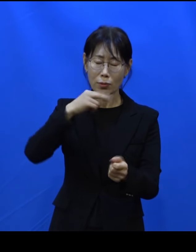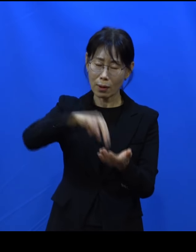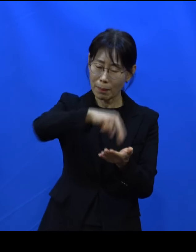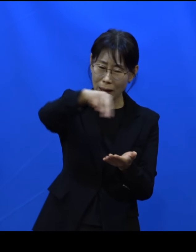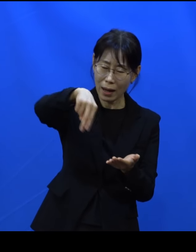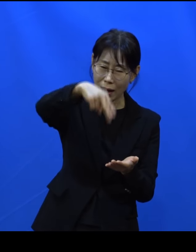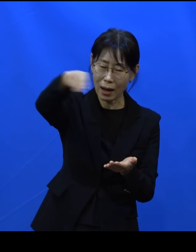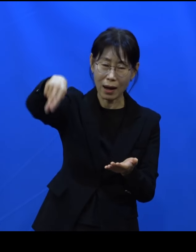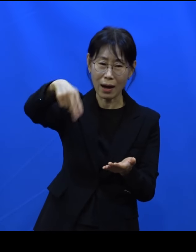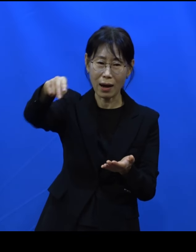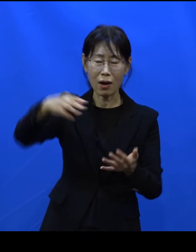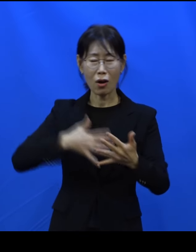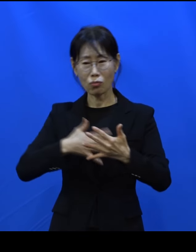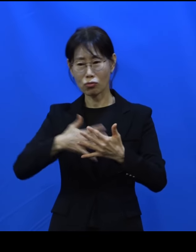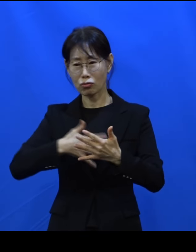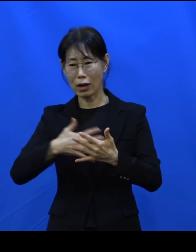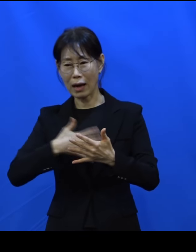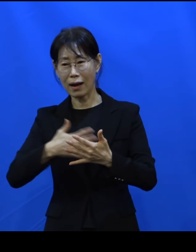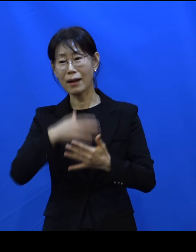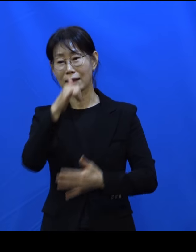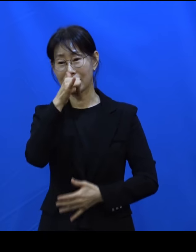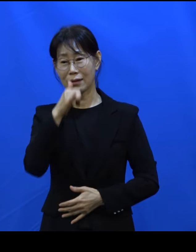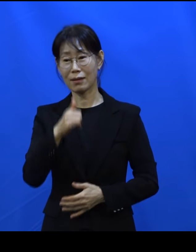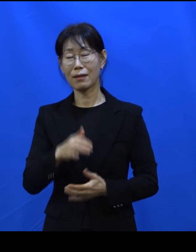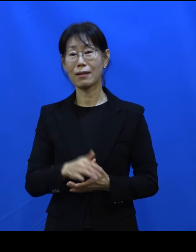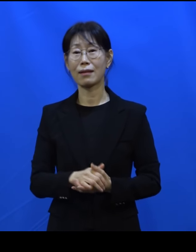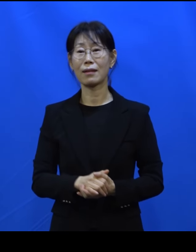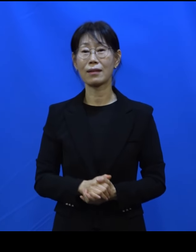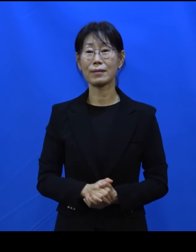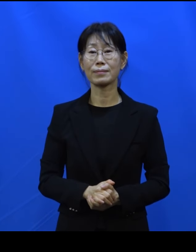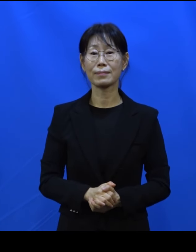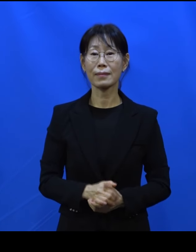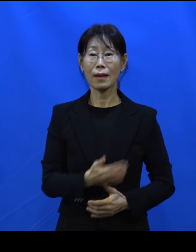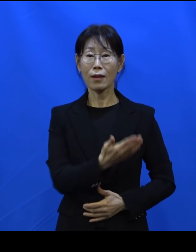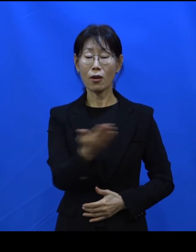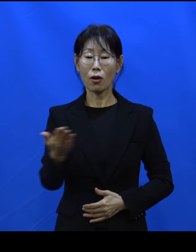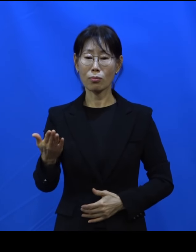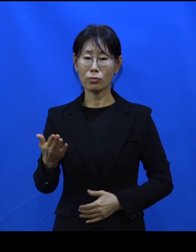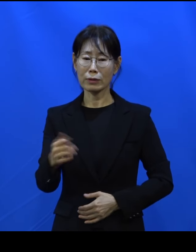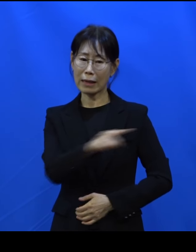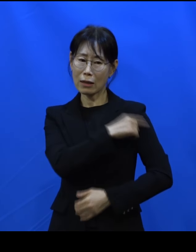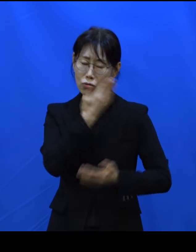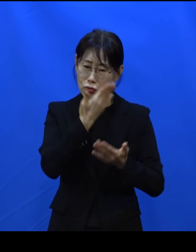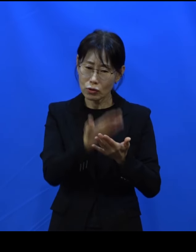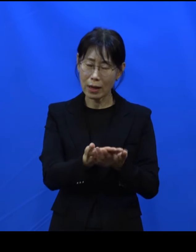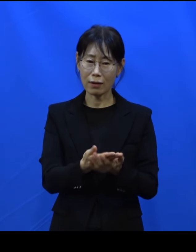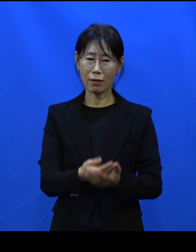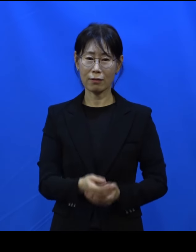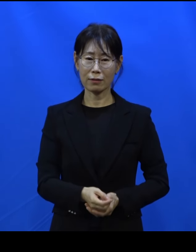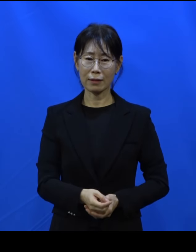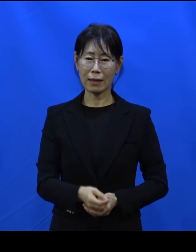방향을 놓쳤어요. 내면이 불안할수록 헛개비를 봐요. 주목할 것을 주목해야 합니다.